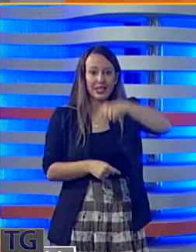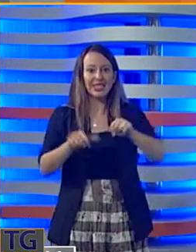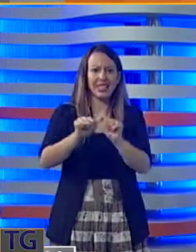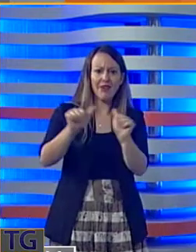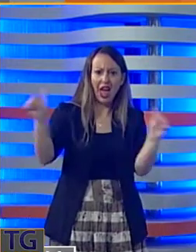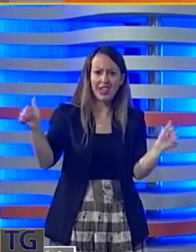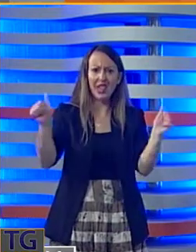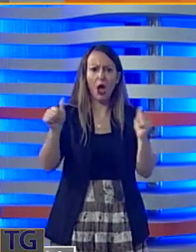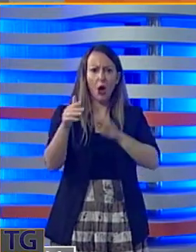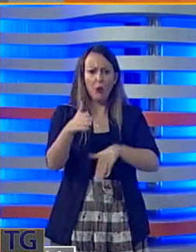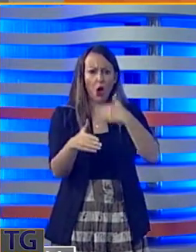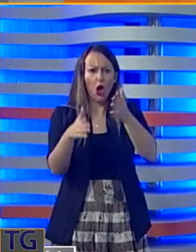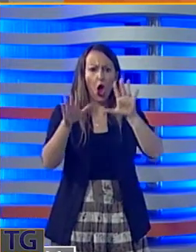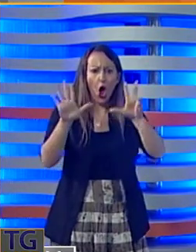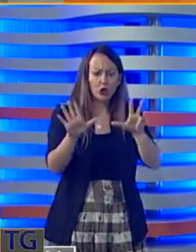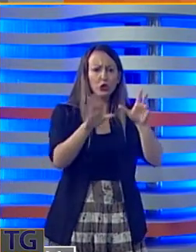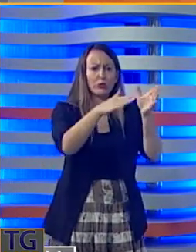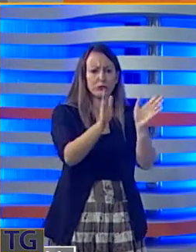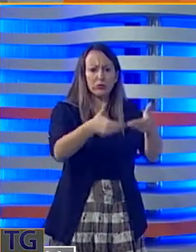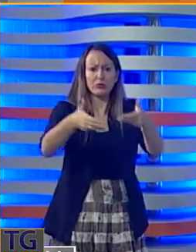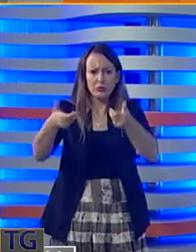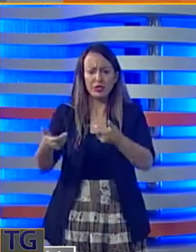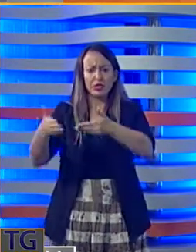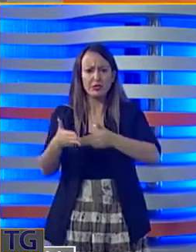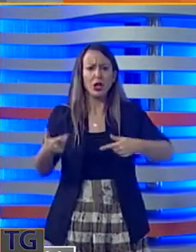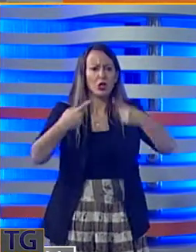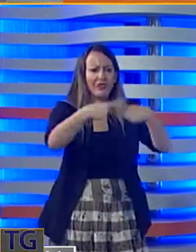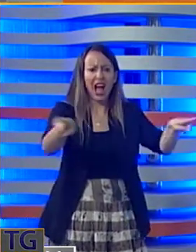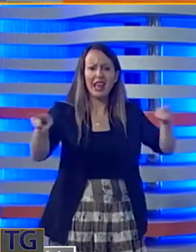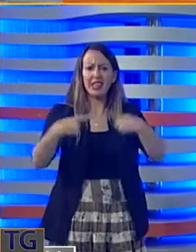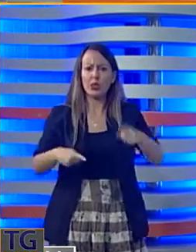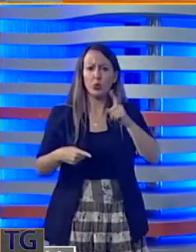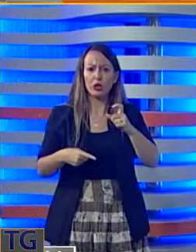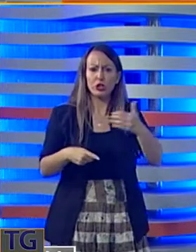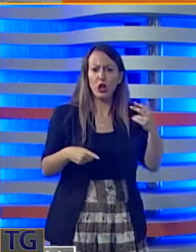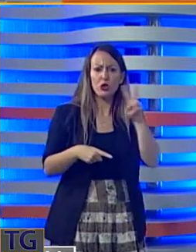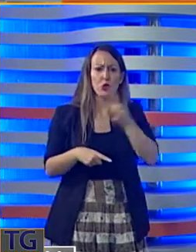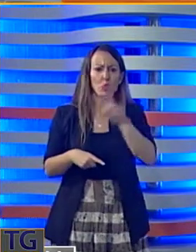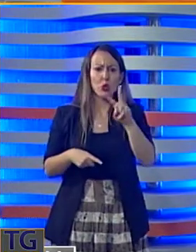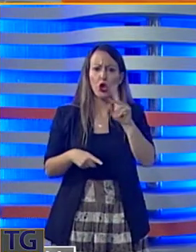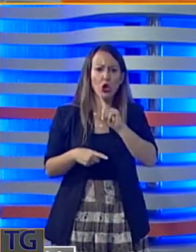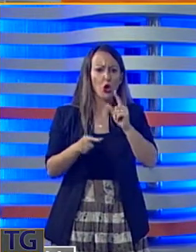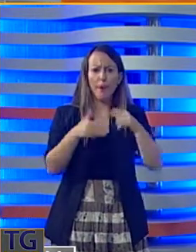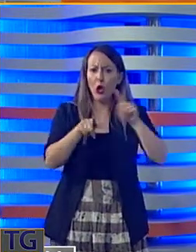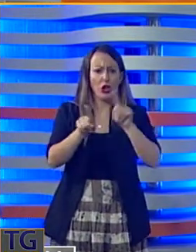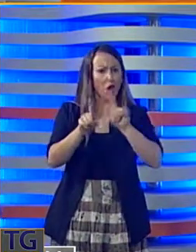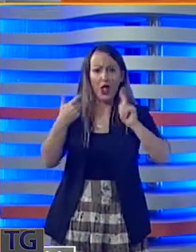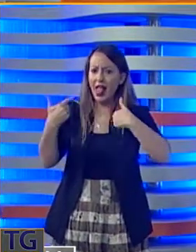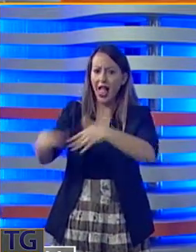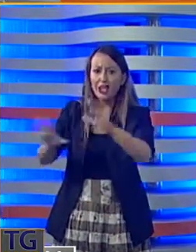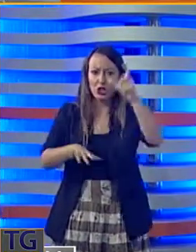rientrati da giorni, i due non potevano lasciare la Tunisia senza il pagamento da parte della società armatrice